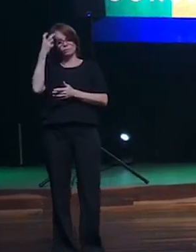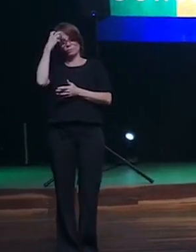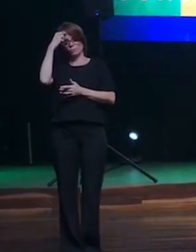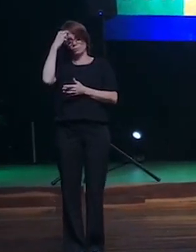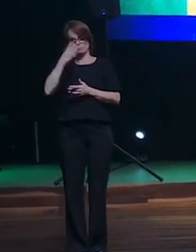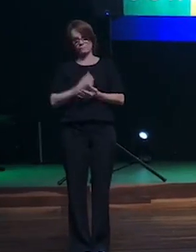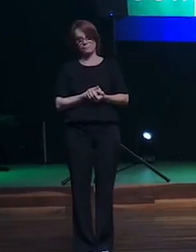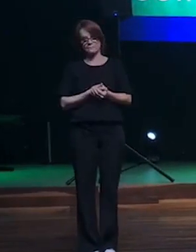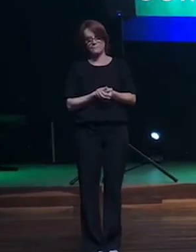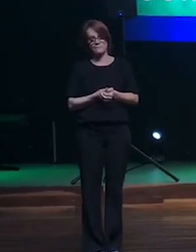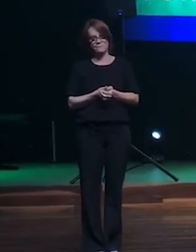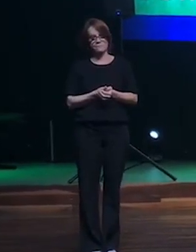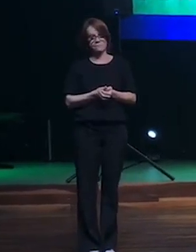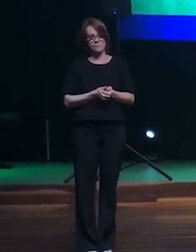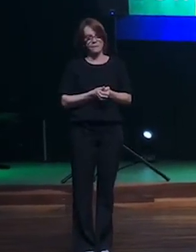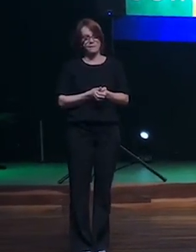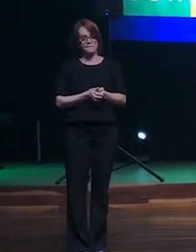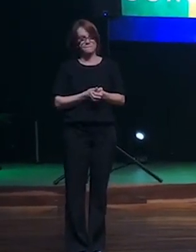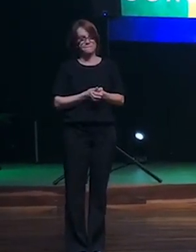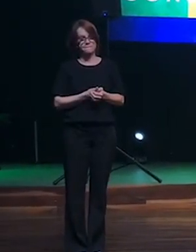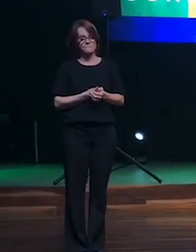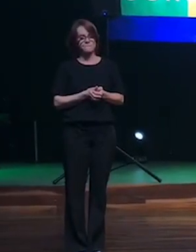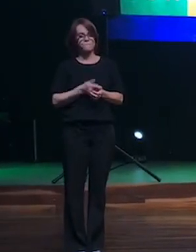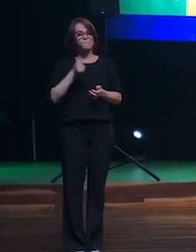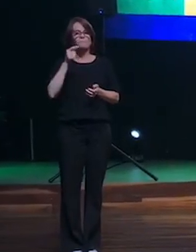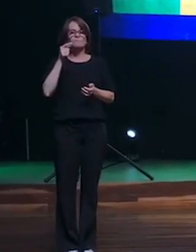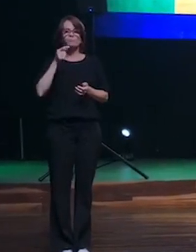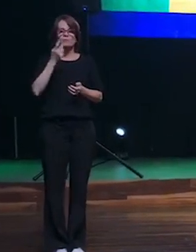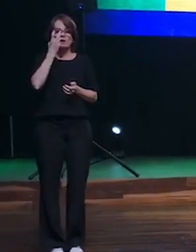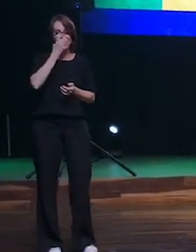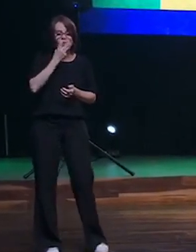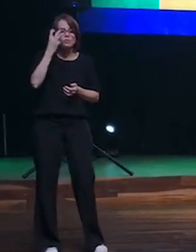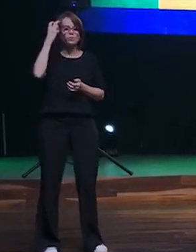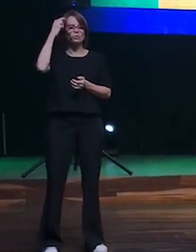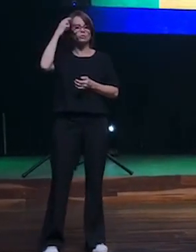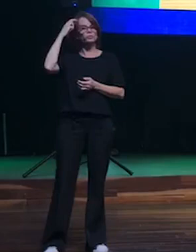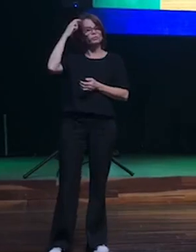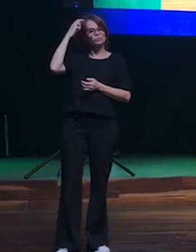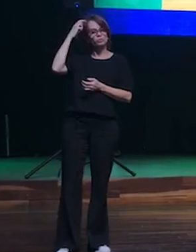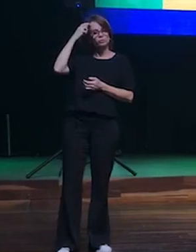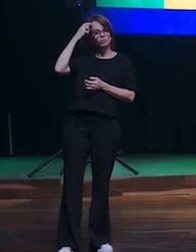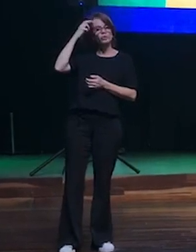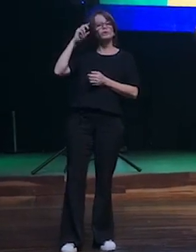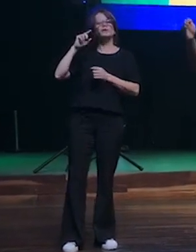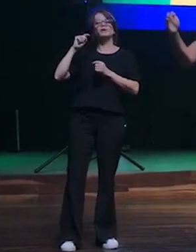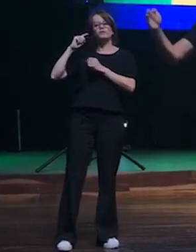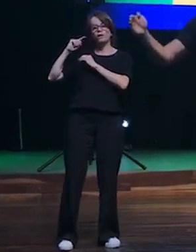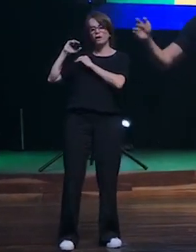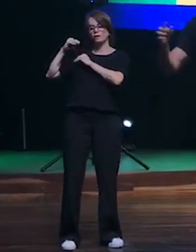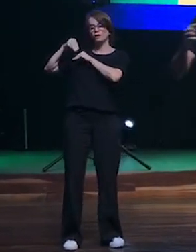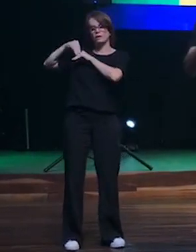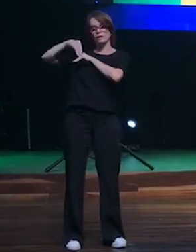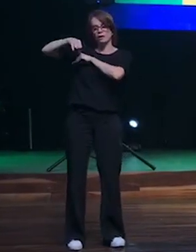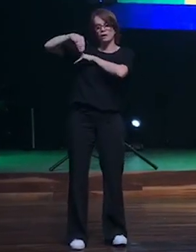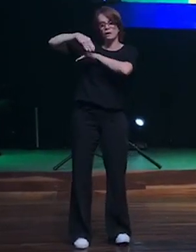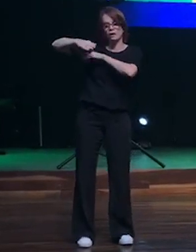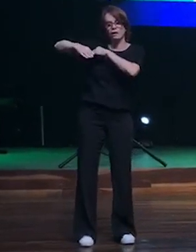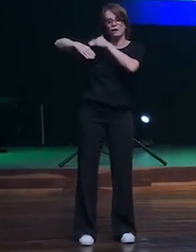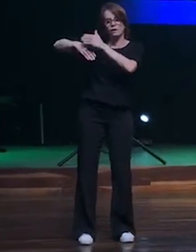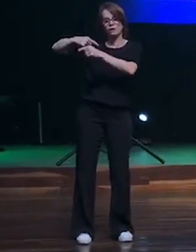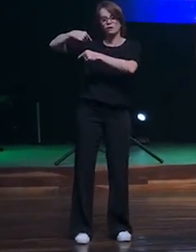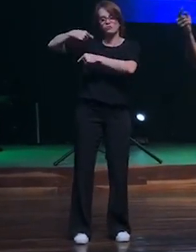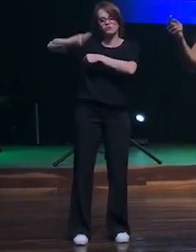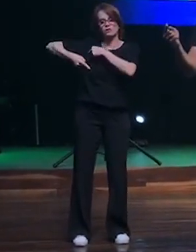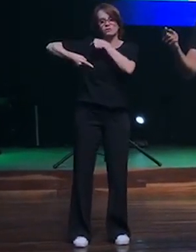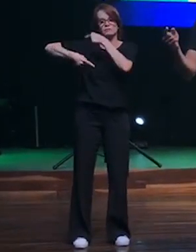É uma cultura. É uma cultura que passa de geração em geração. E as